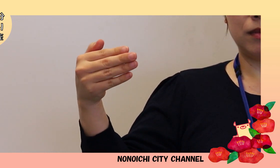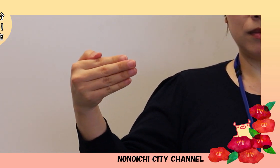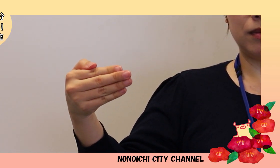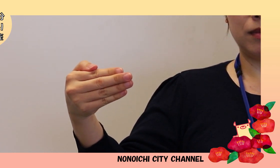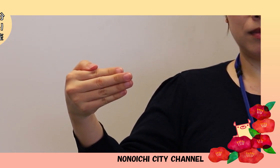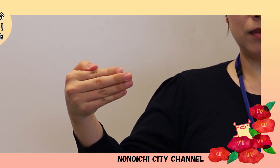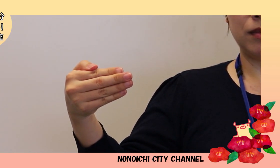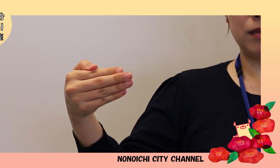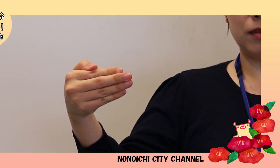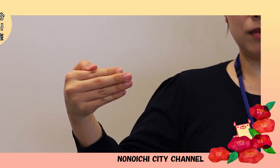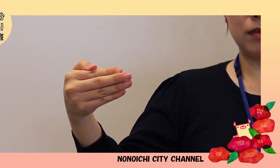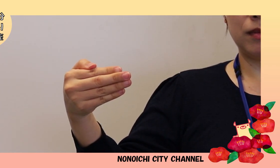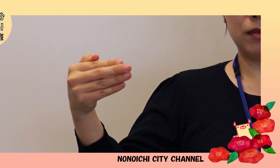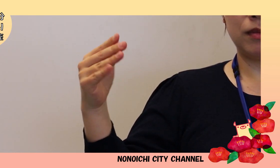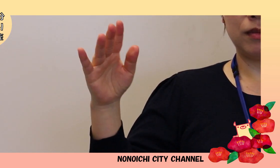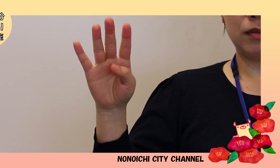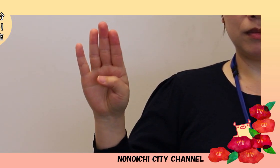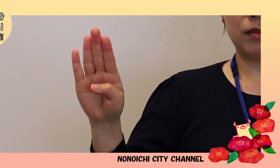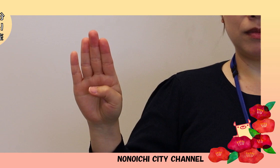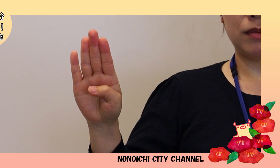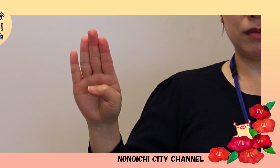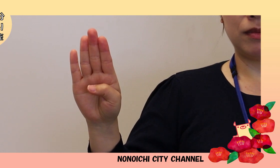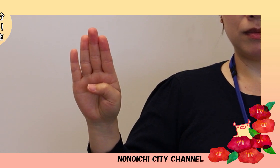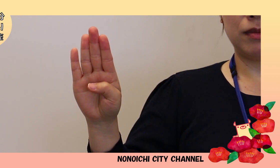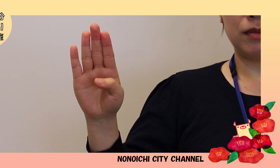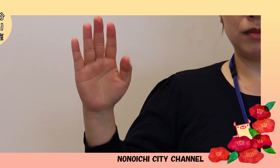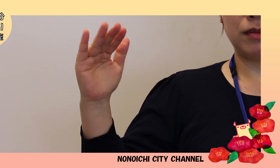くけこ。